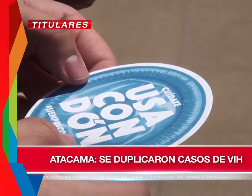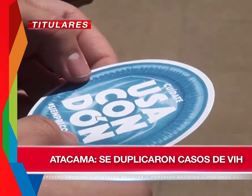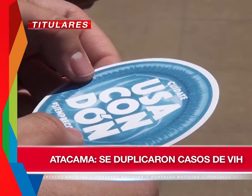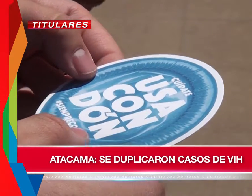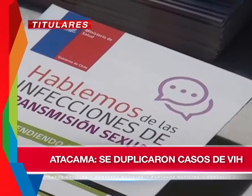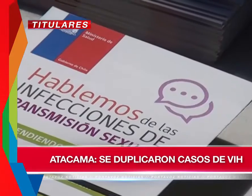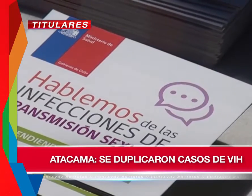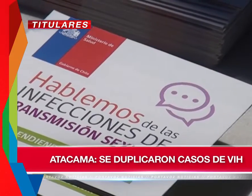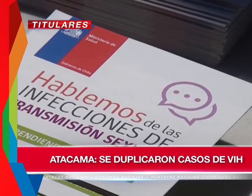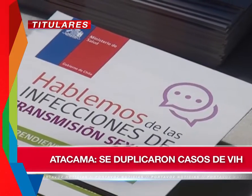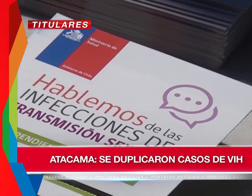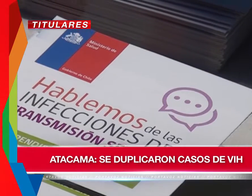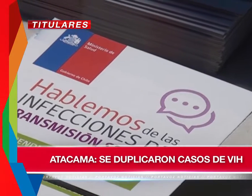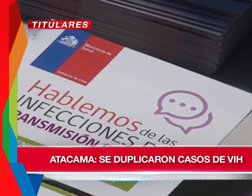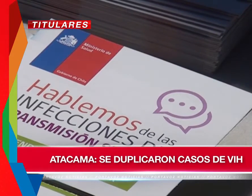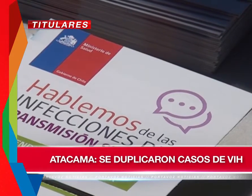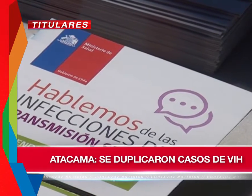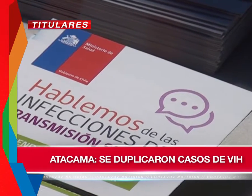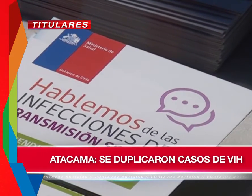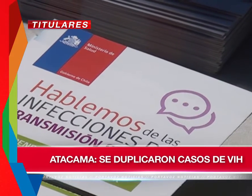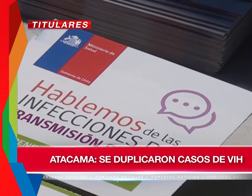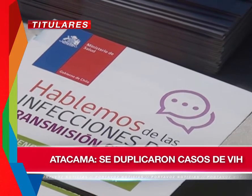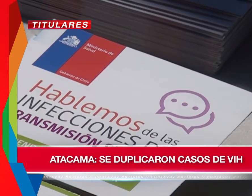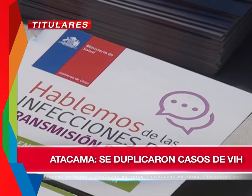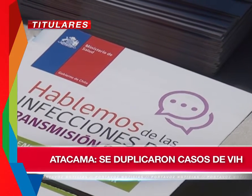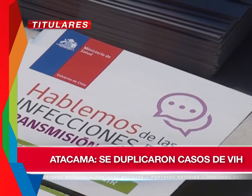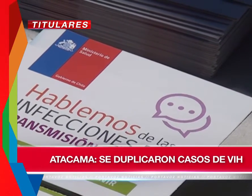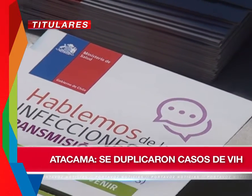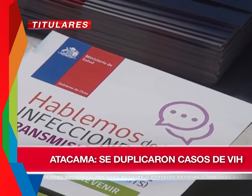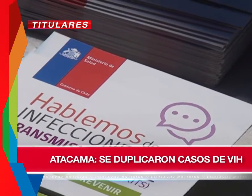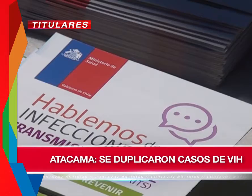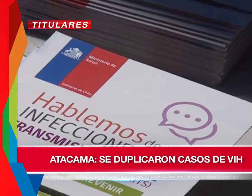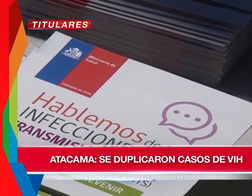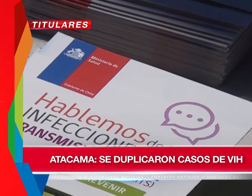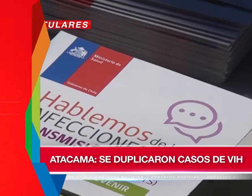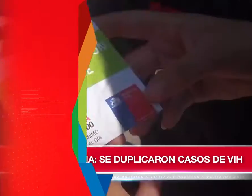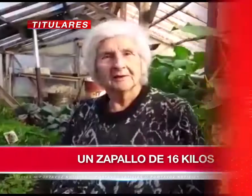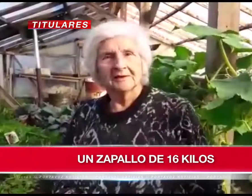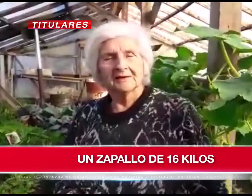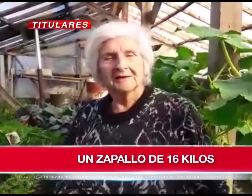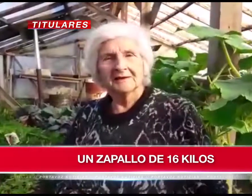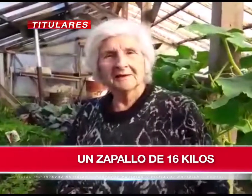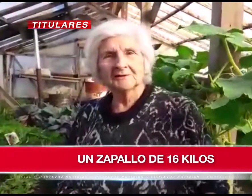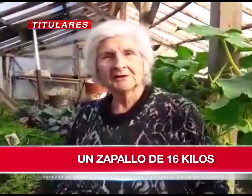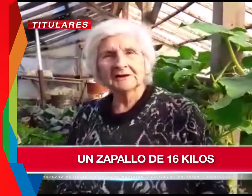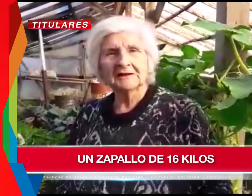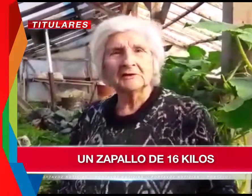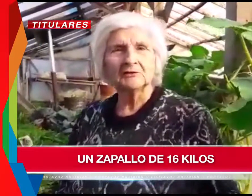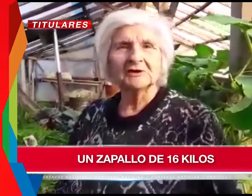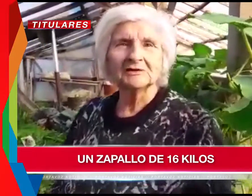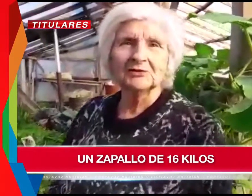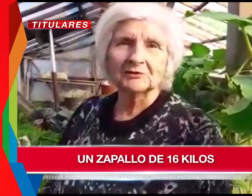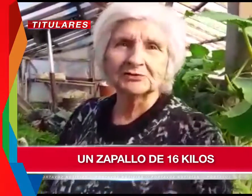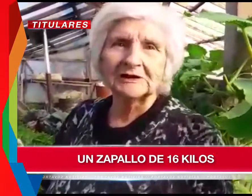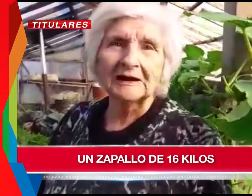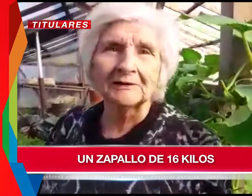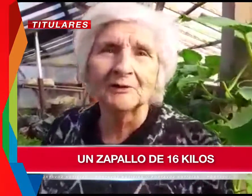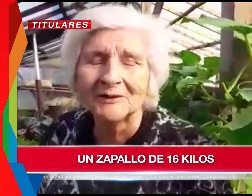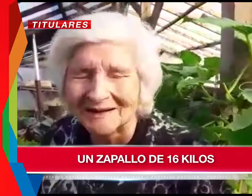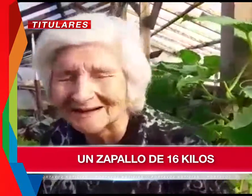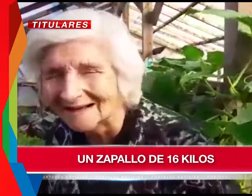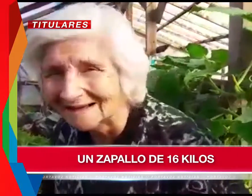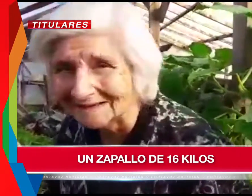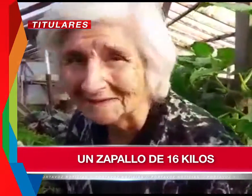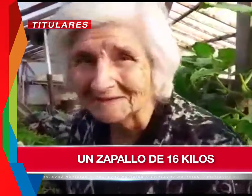de VIH se han duplicado. La mayoría son hombres mayores de 18 años. Desde Magallanes, una agricultora